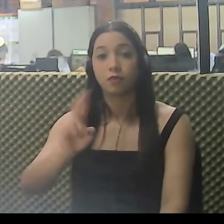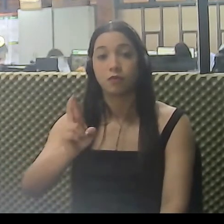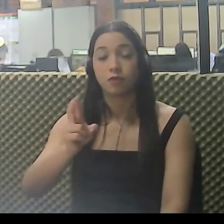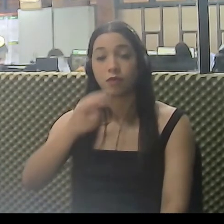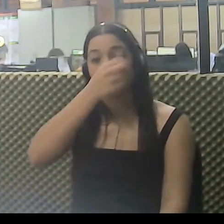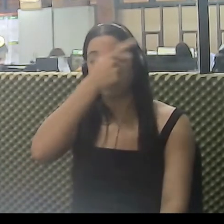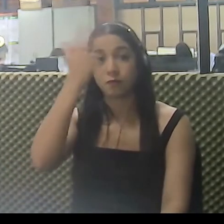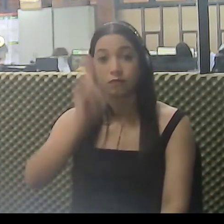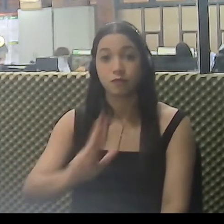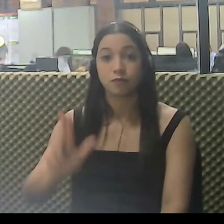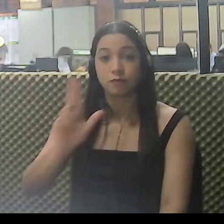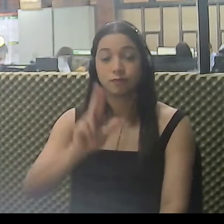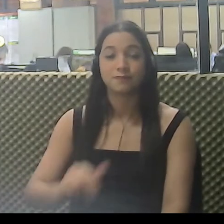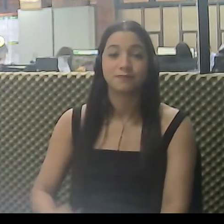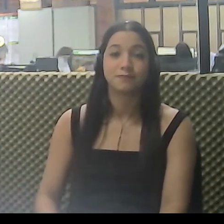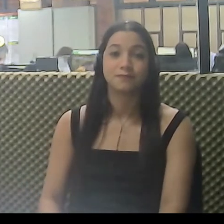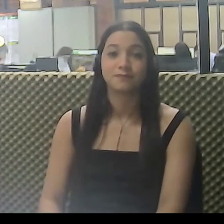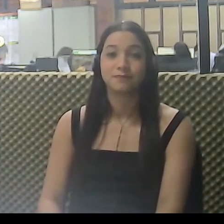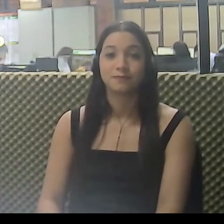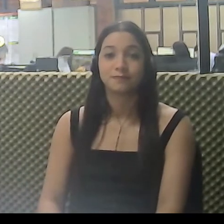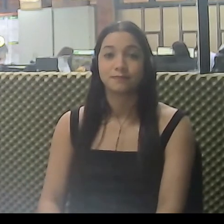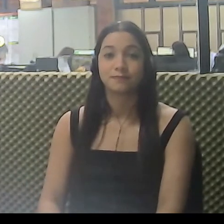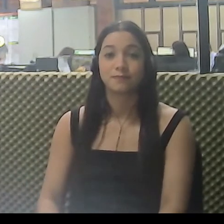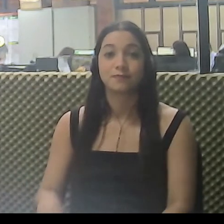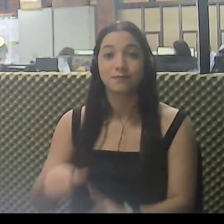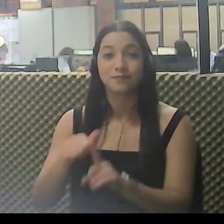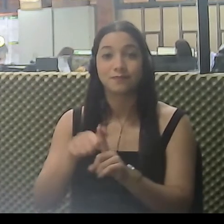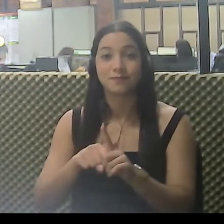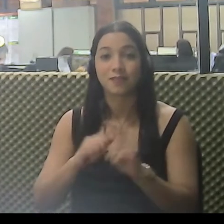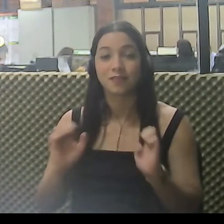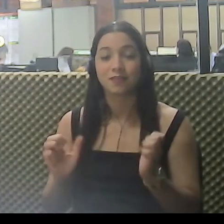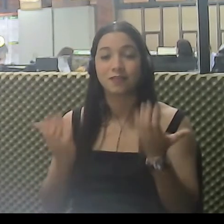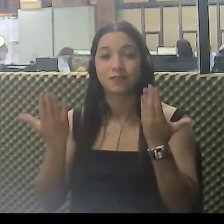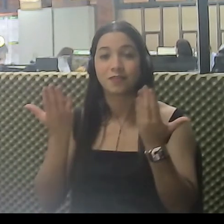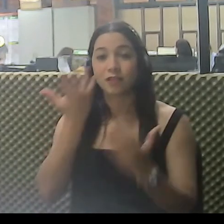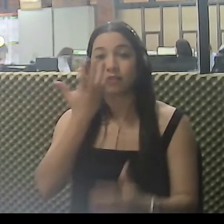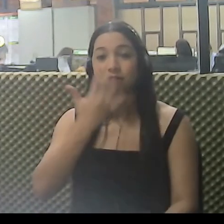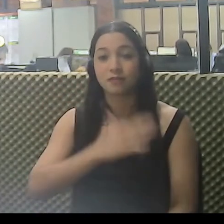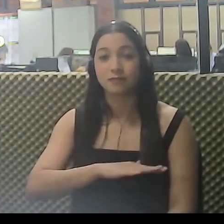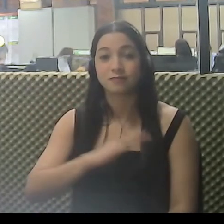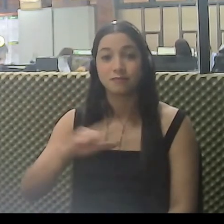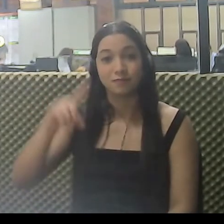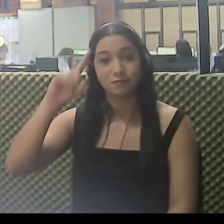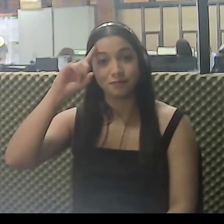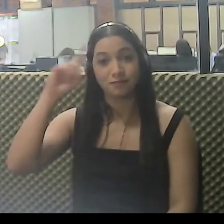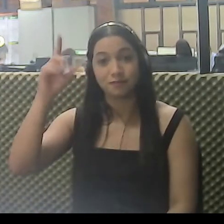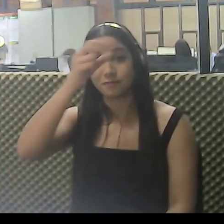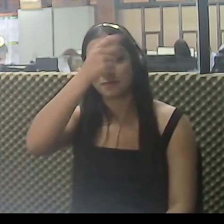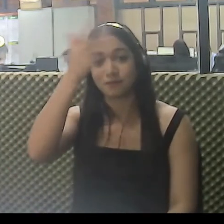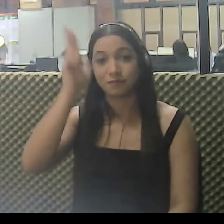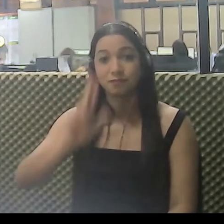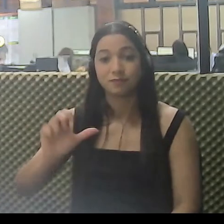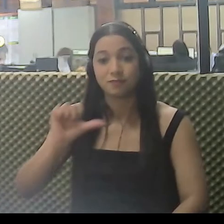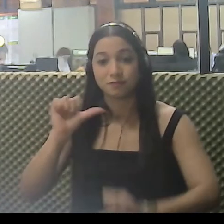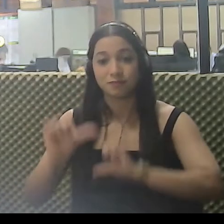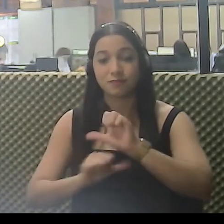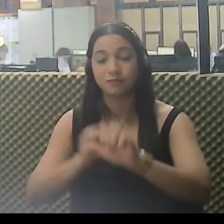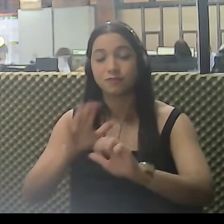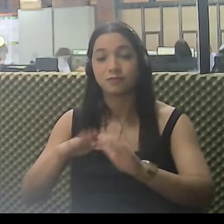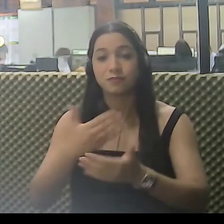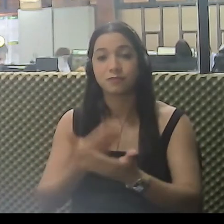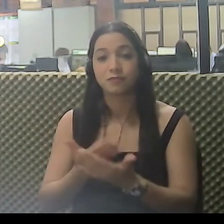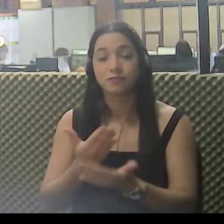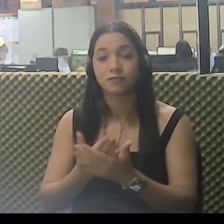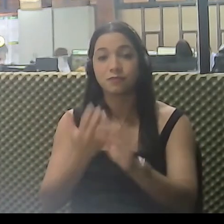pela Prefeitura. No mês em que é celebrado o Dia das Crianças, a Prefeitura de Uberlândia transforma a educação ambiental